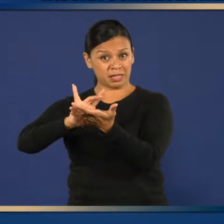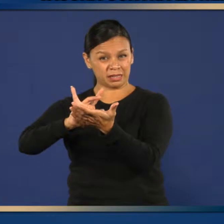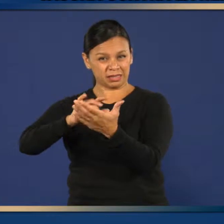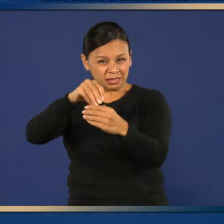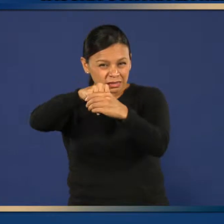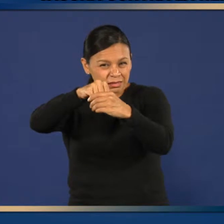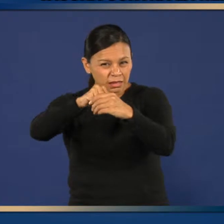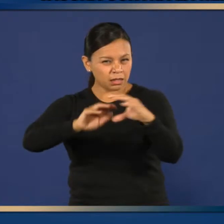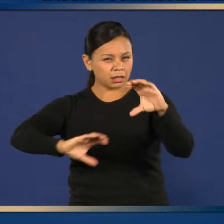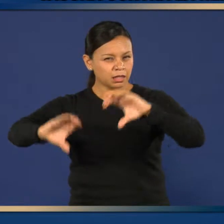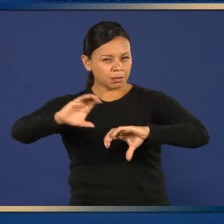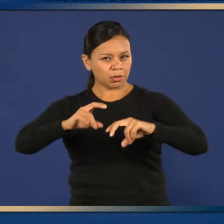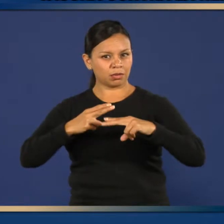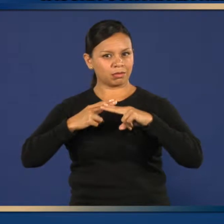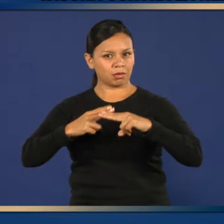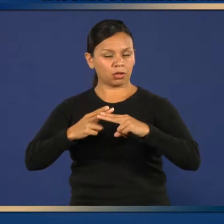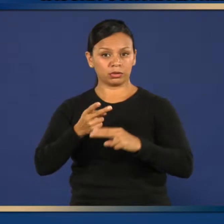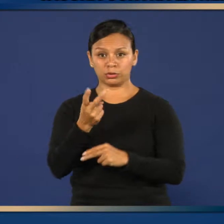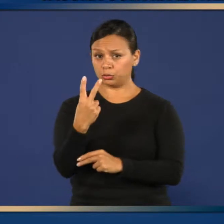existen al